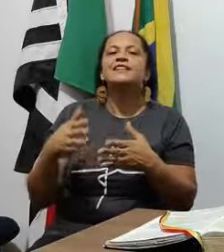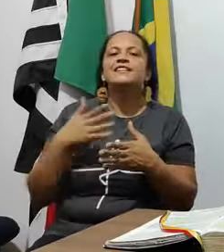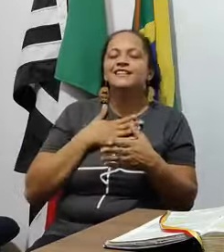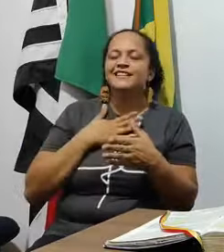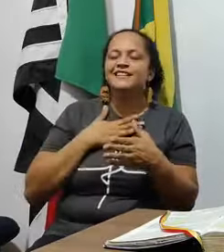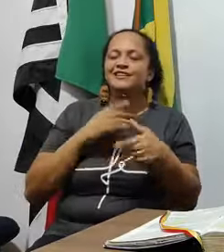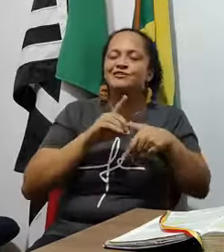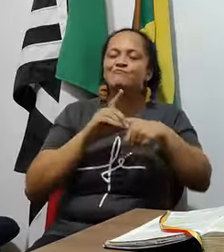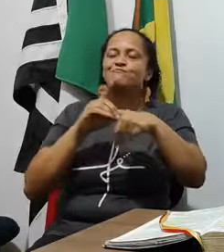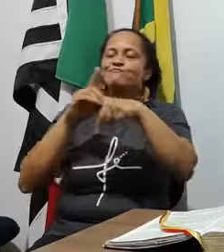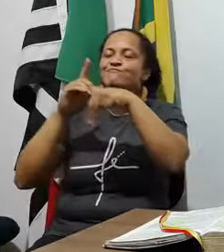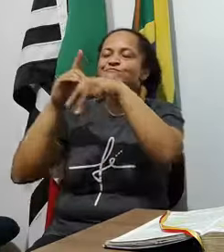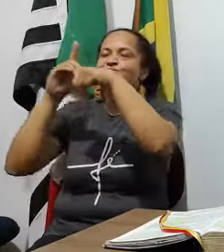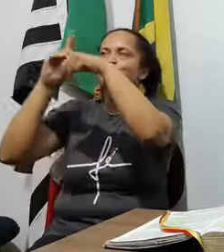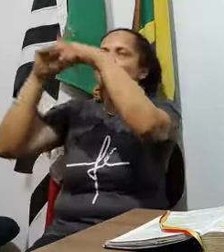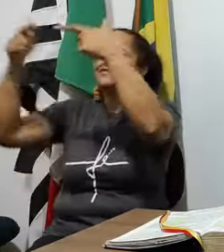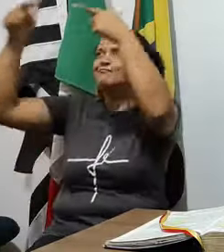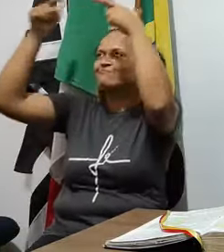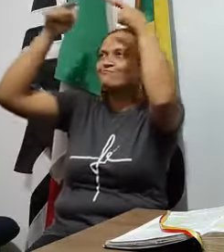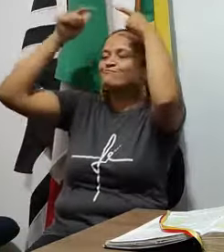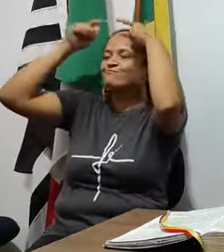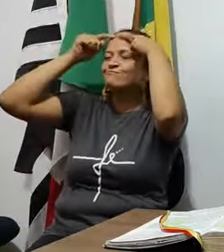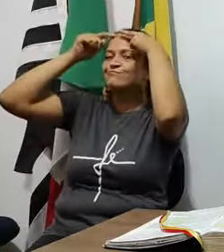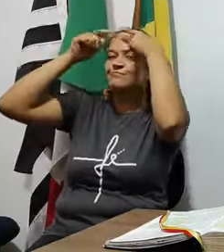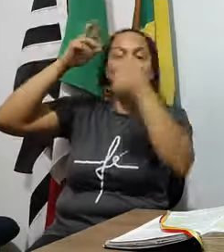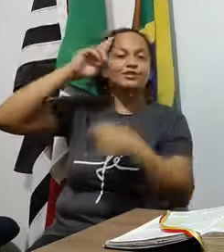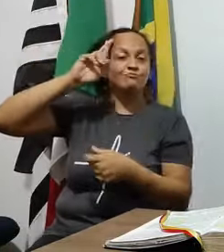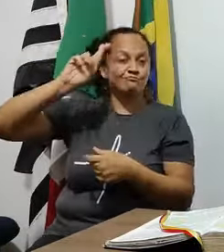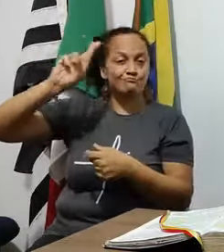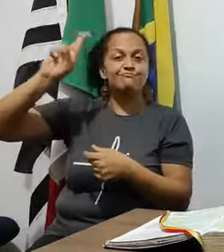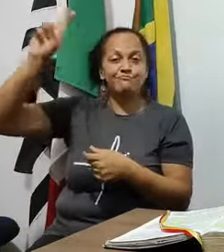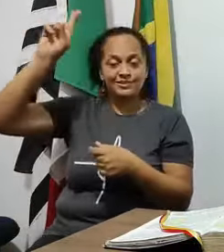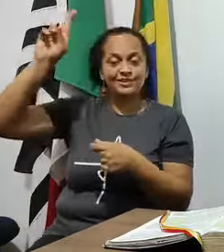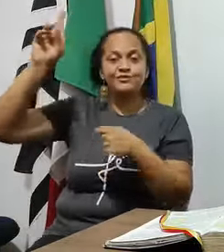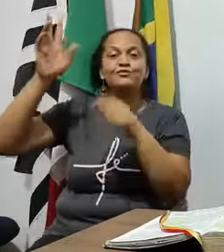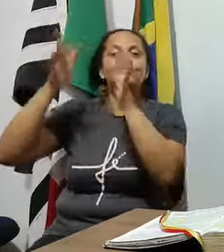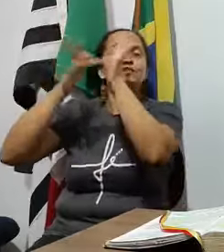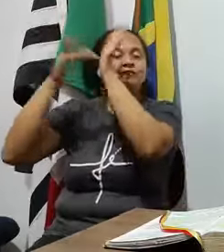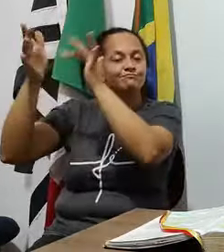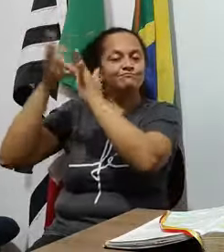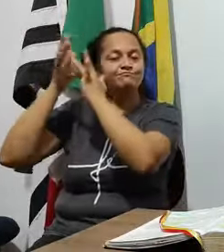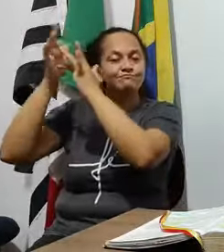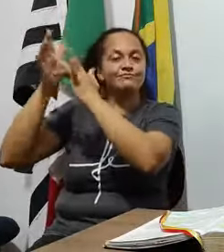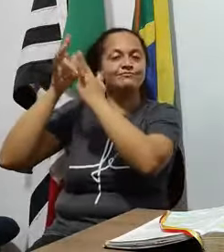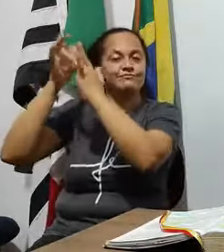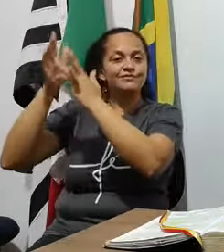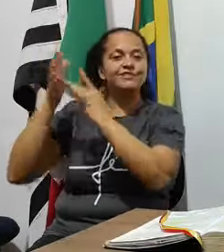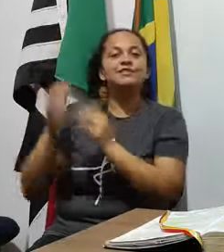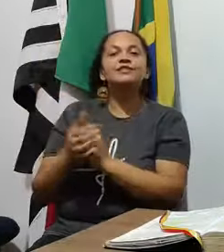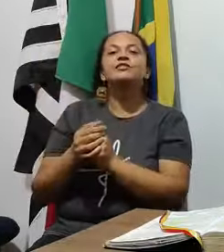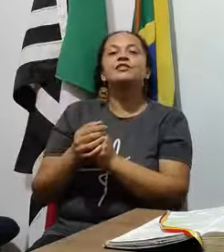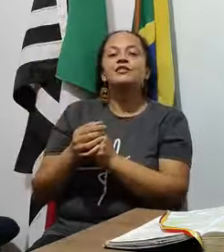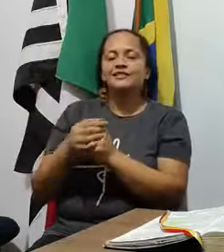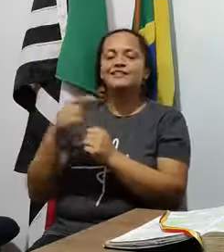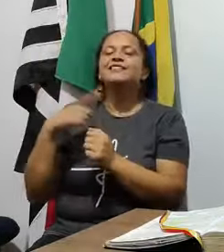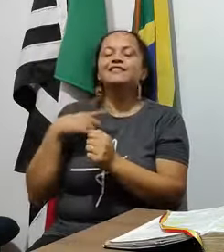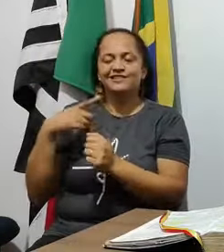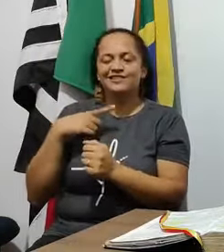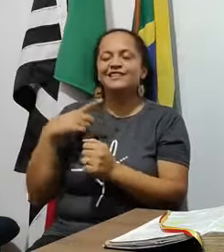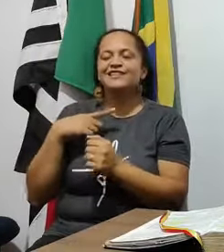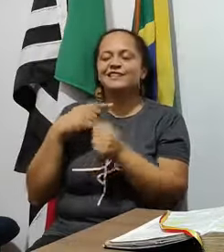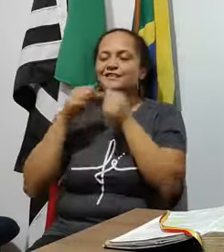para mim, preparada para mim pelo meu Senhor e Salvador Jesus Cristo, que naquele dia me dará.